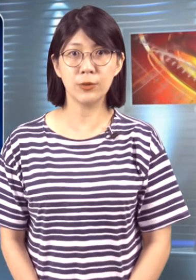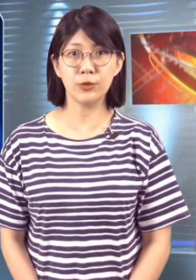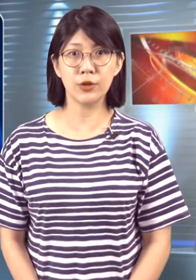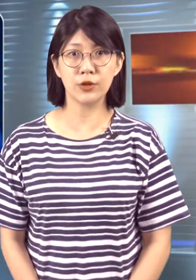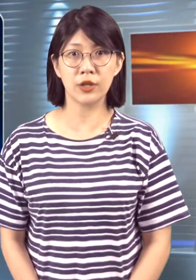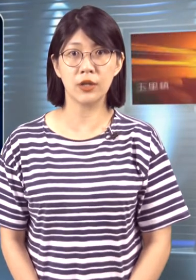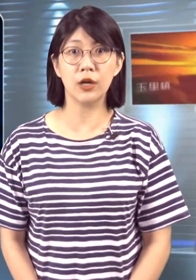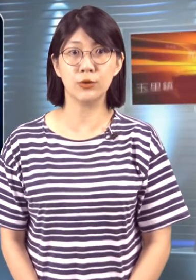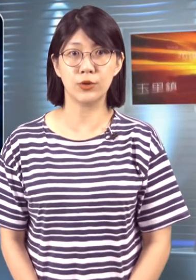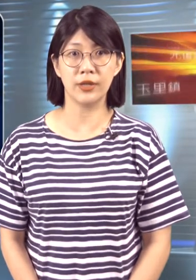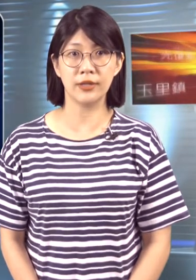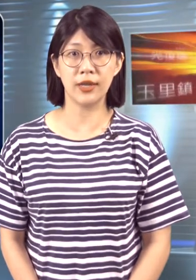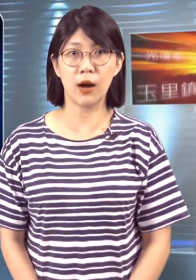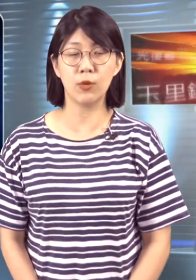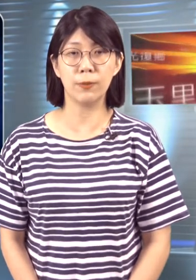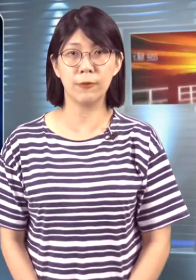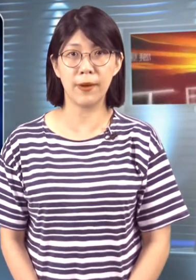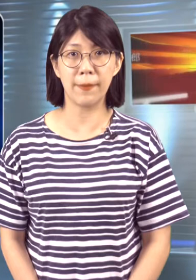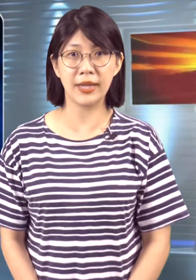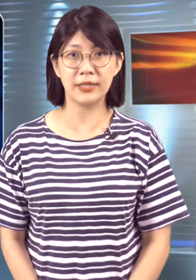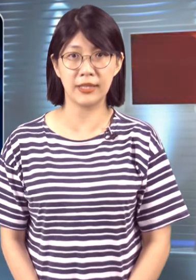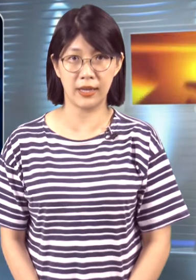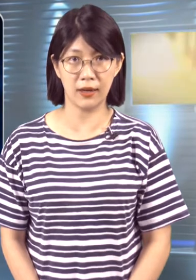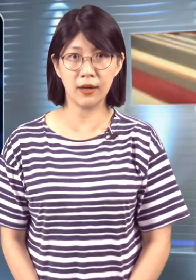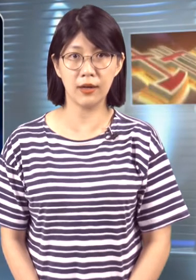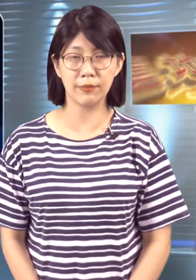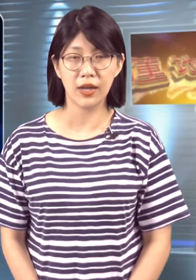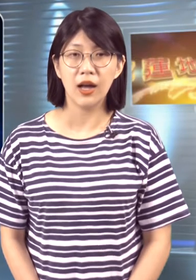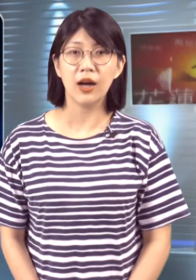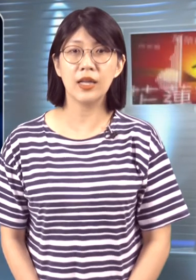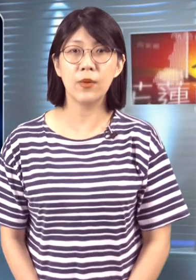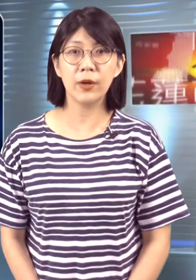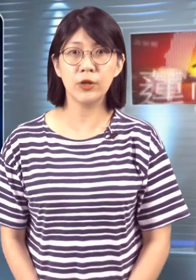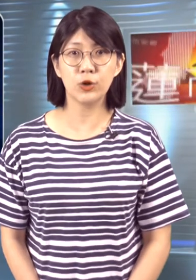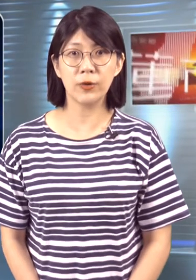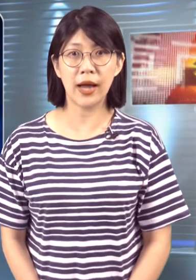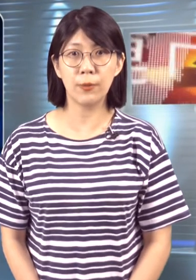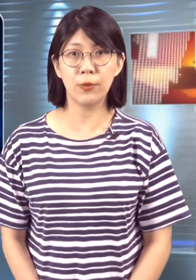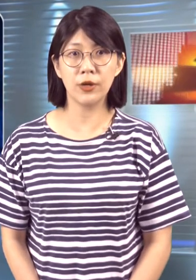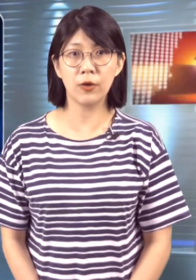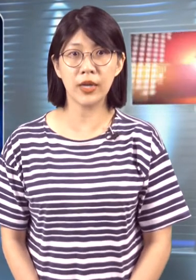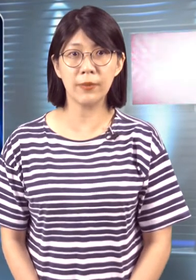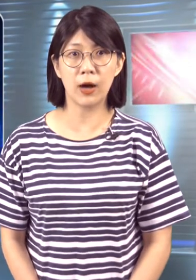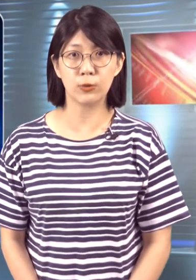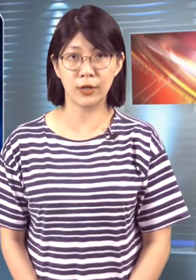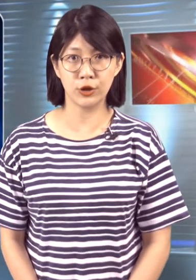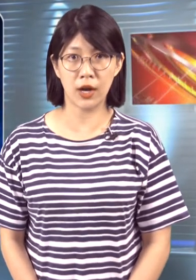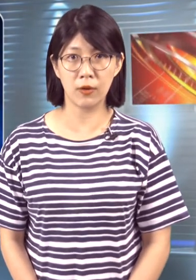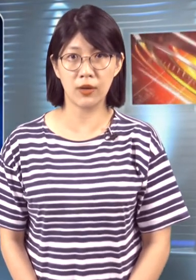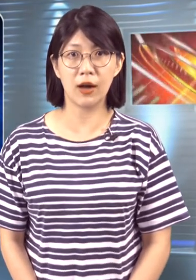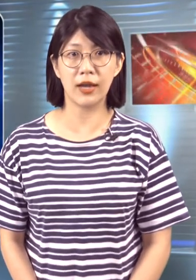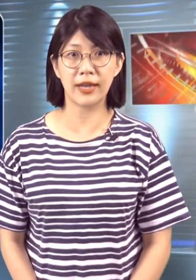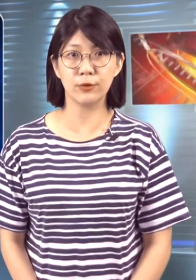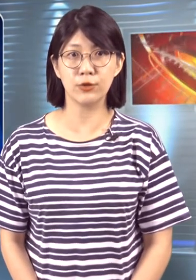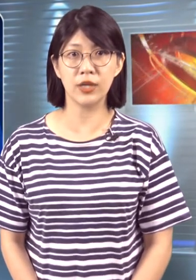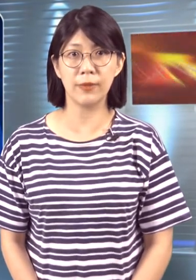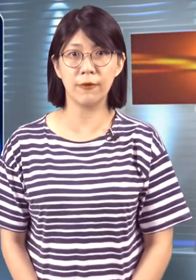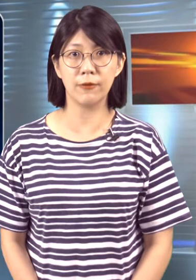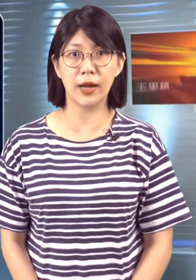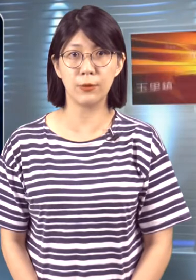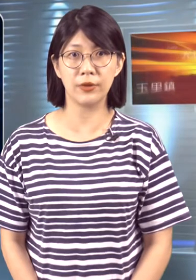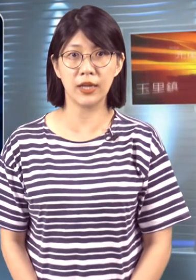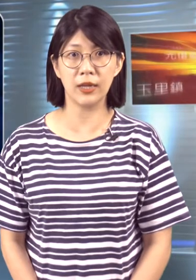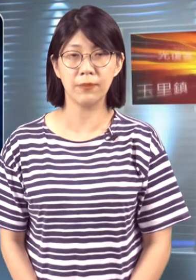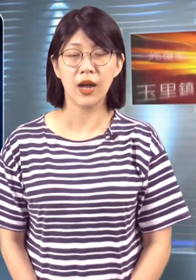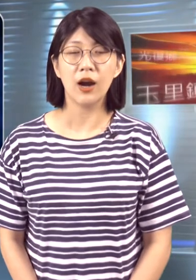为师生确诊而全校或部分班级停课。而另外，因为中央拨用疫苗短少，考量南区疫